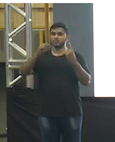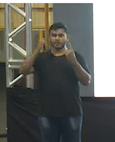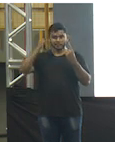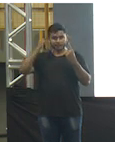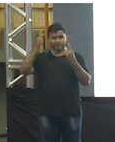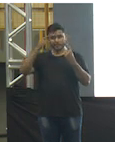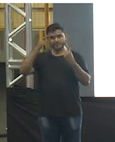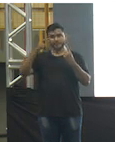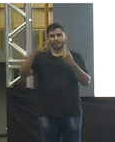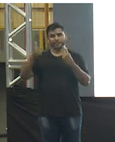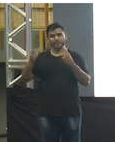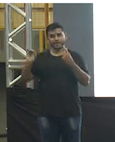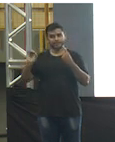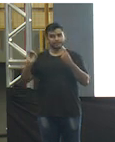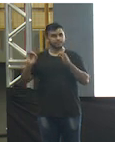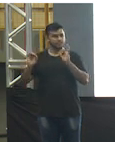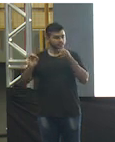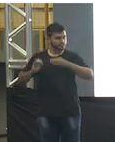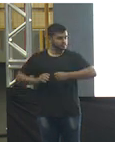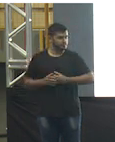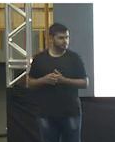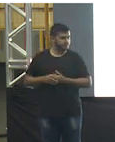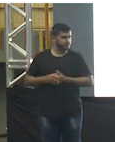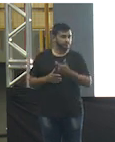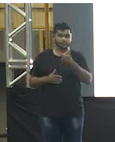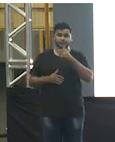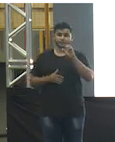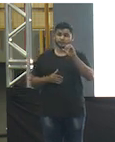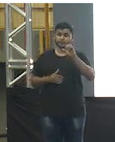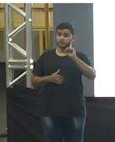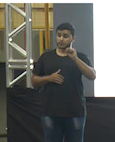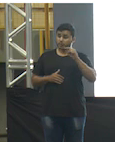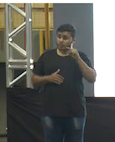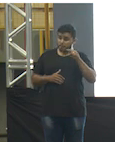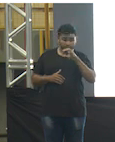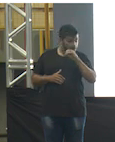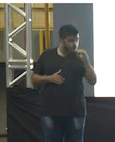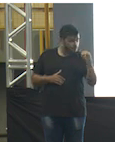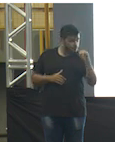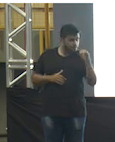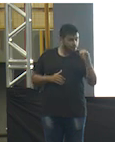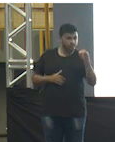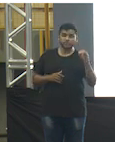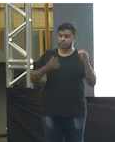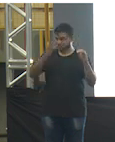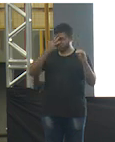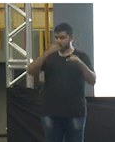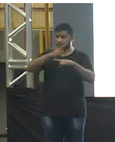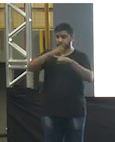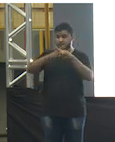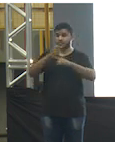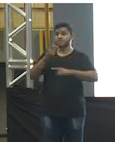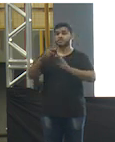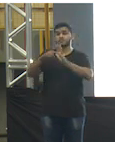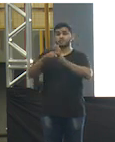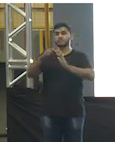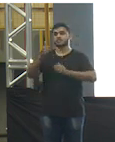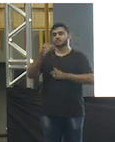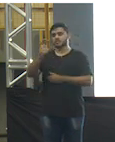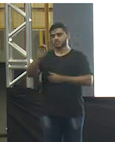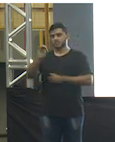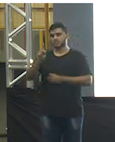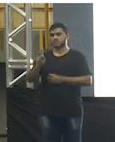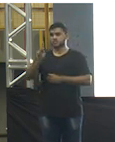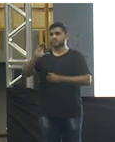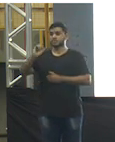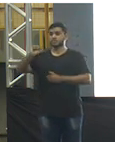Ó, a massa não foi 28 mil gramas? Se foram 28 mil gramas e se cada grama libera 10 quilojoules, qual foi o